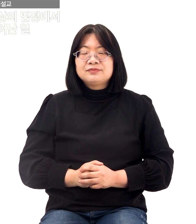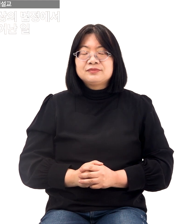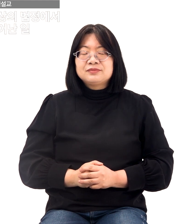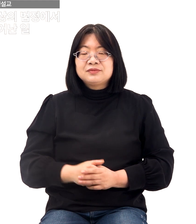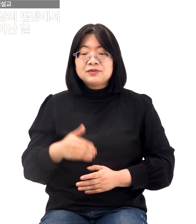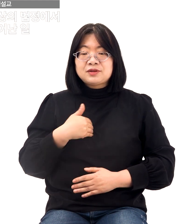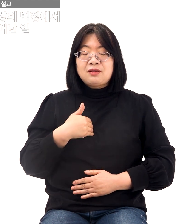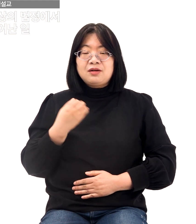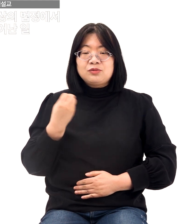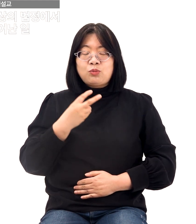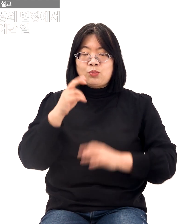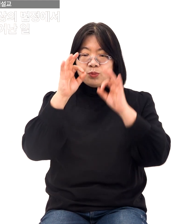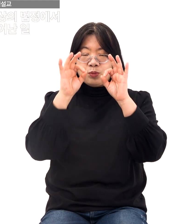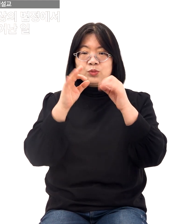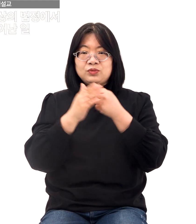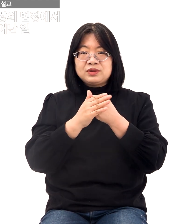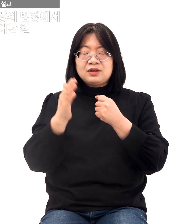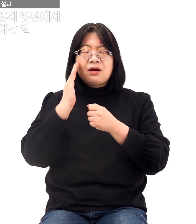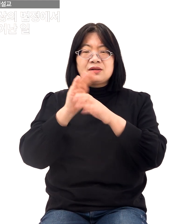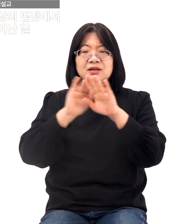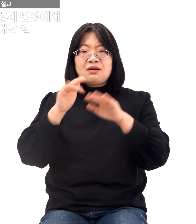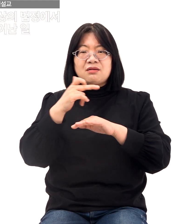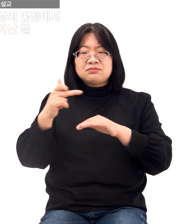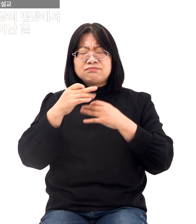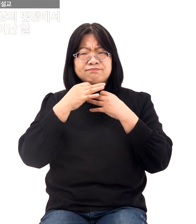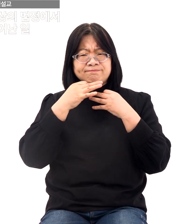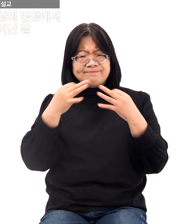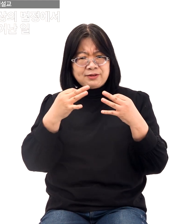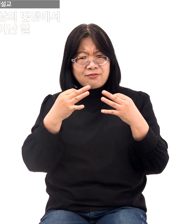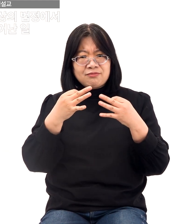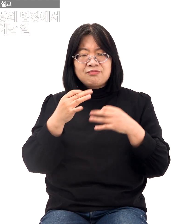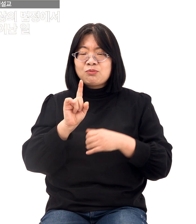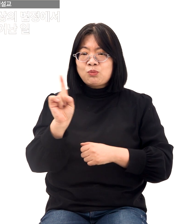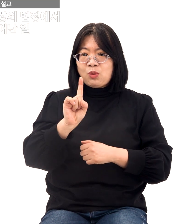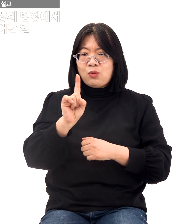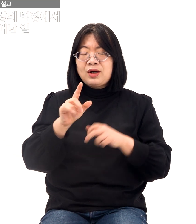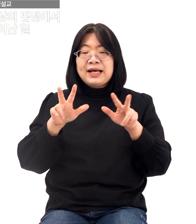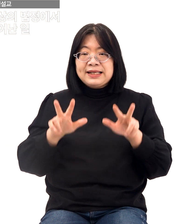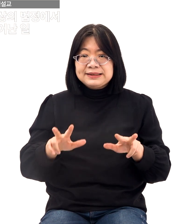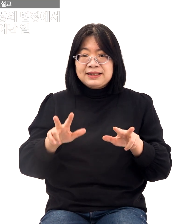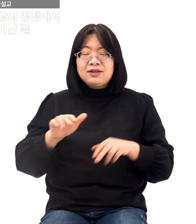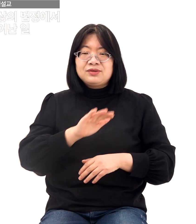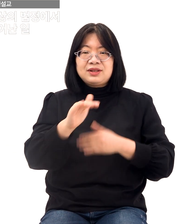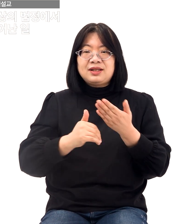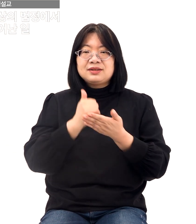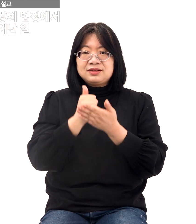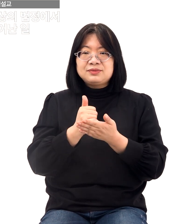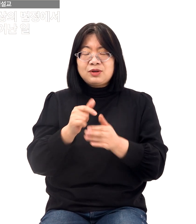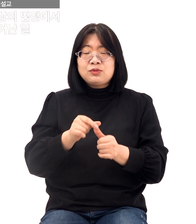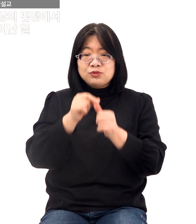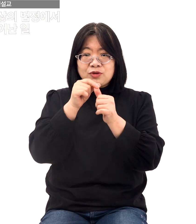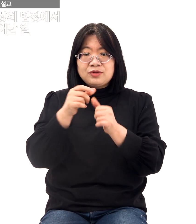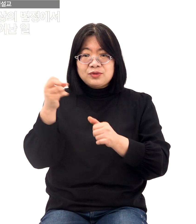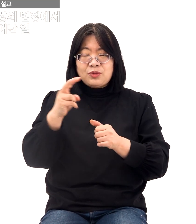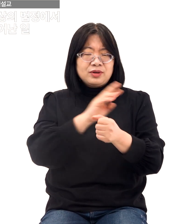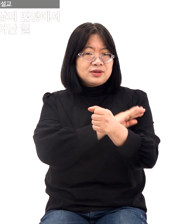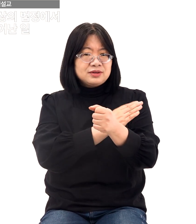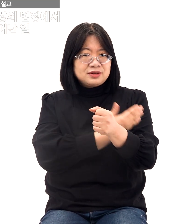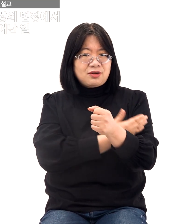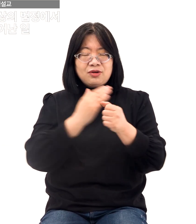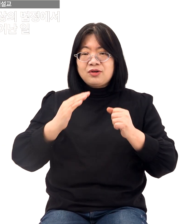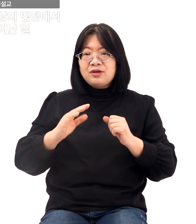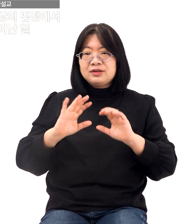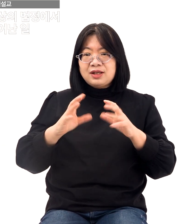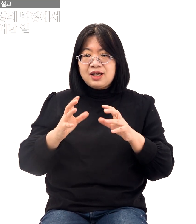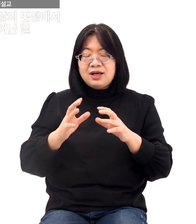내가 또 들으니 하늘에 큰 음성이 있어 이르되 이제 우리 하나님의 구원과 능력과